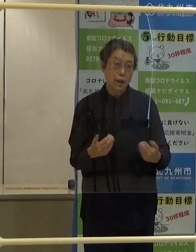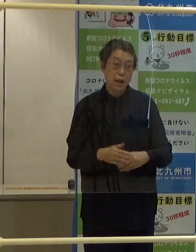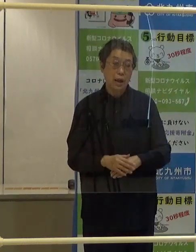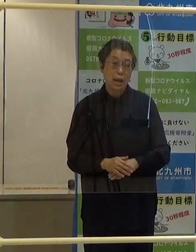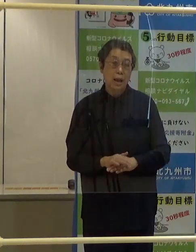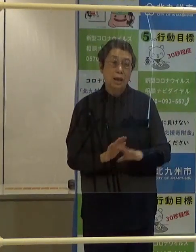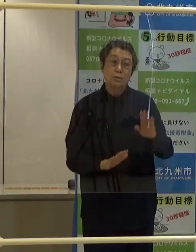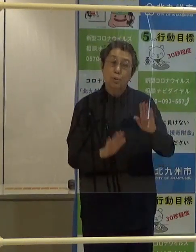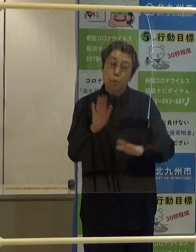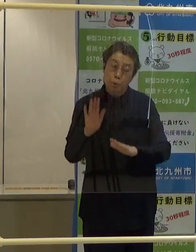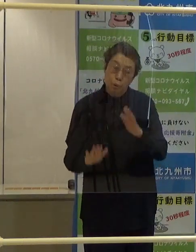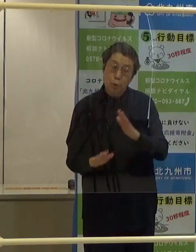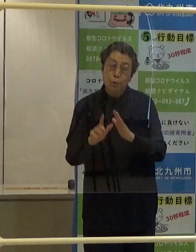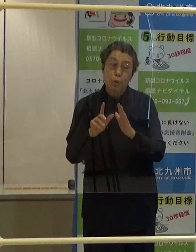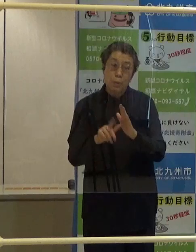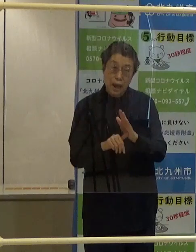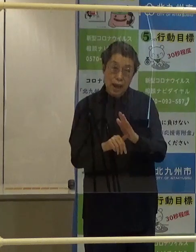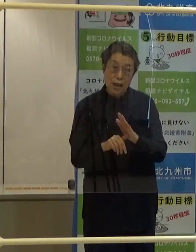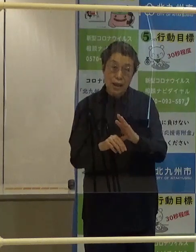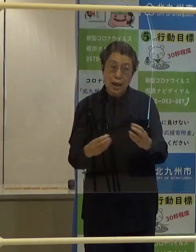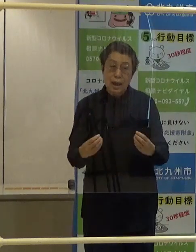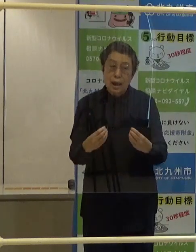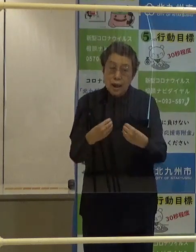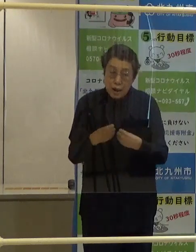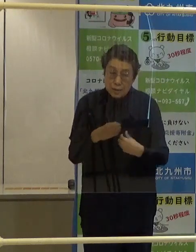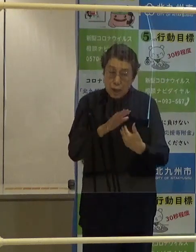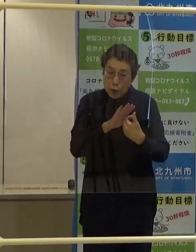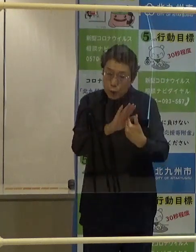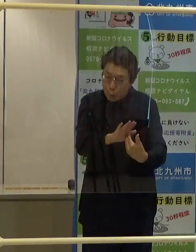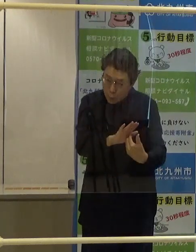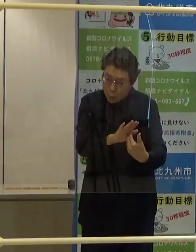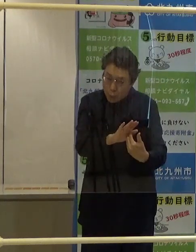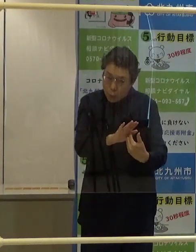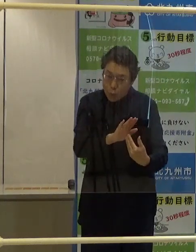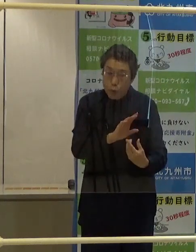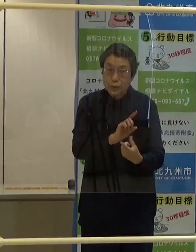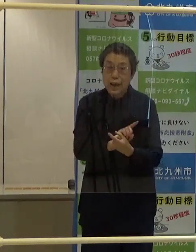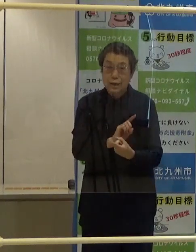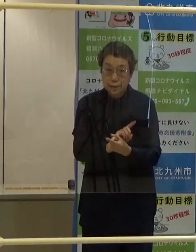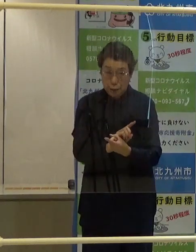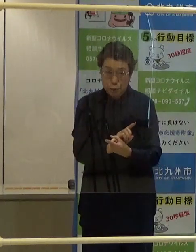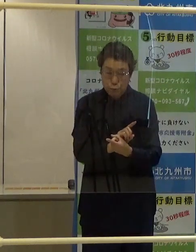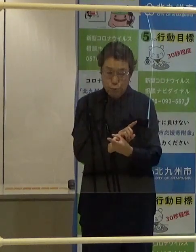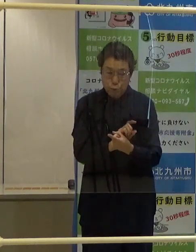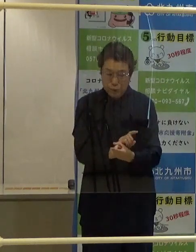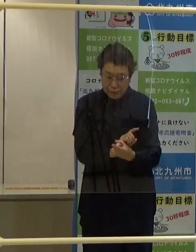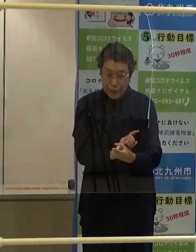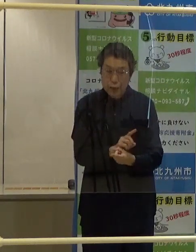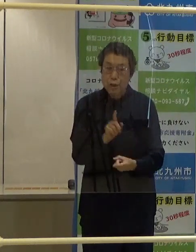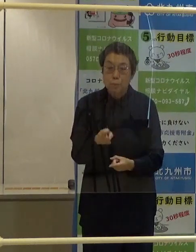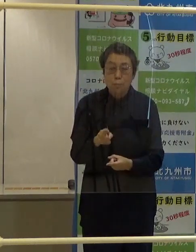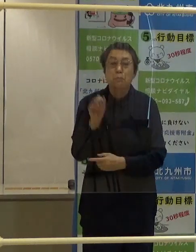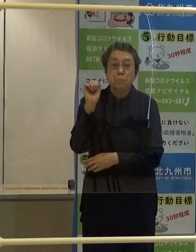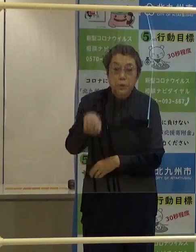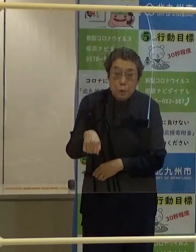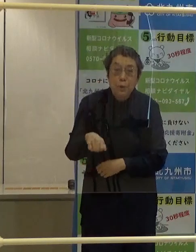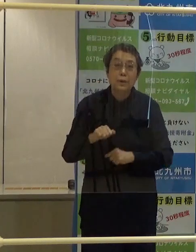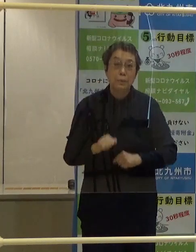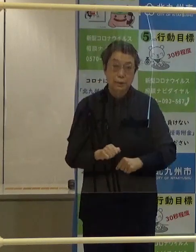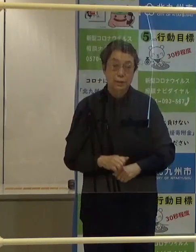は感染予防対策をしっかり取った上でですね、それを認めております。